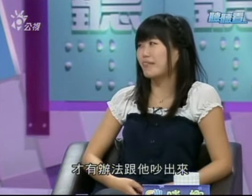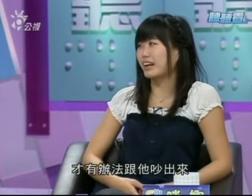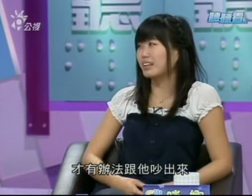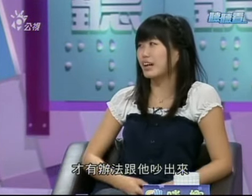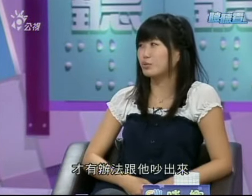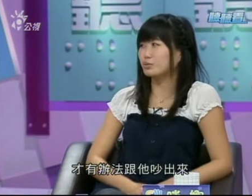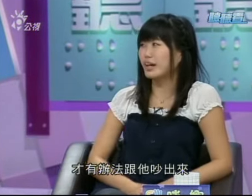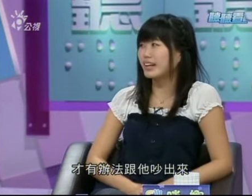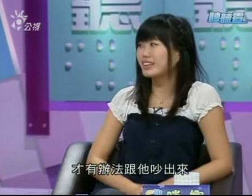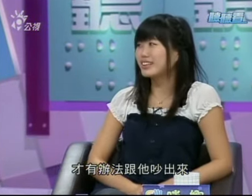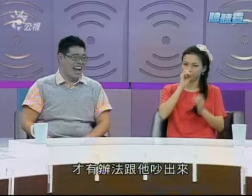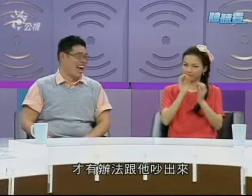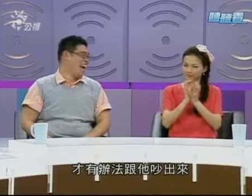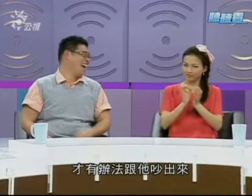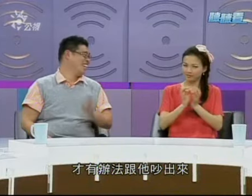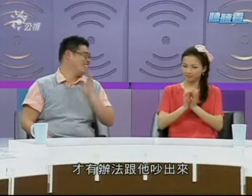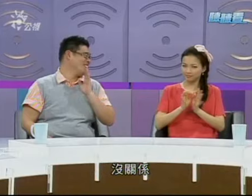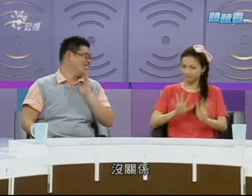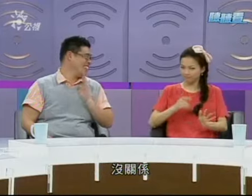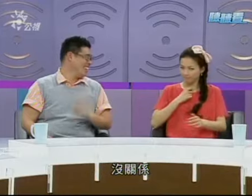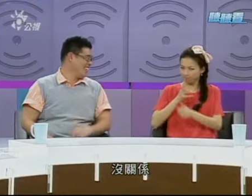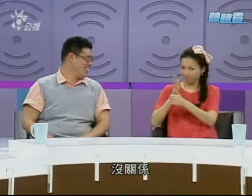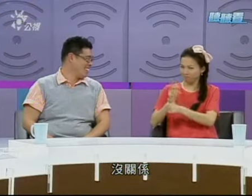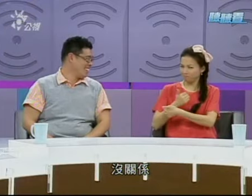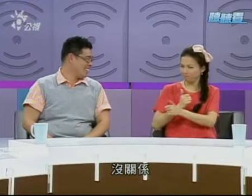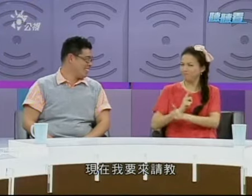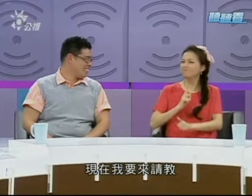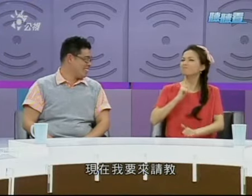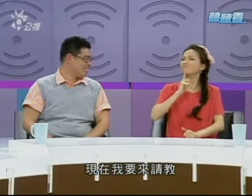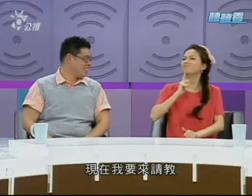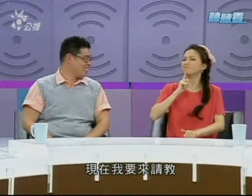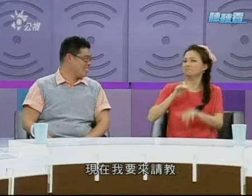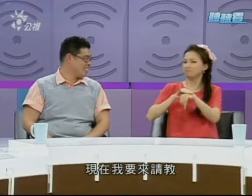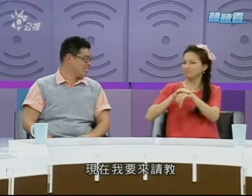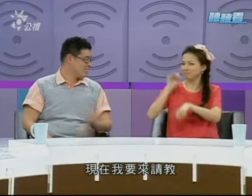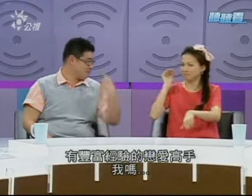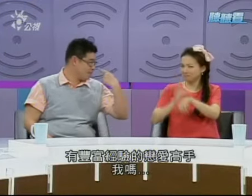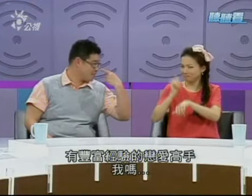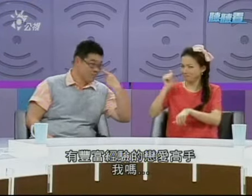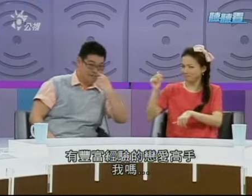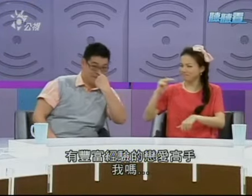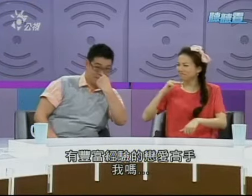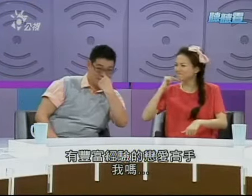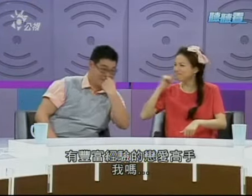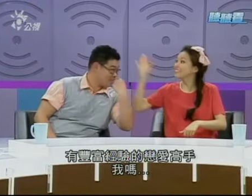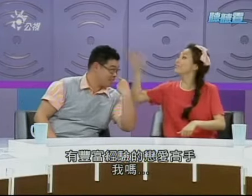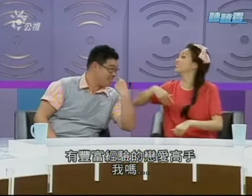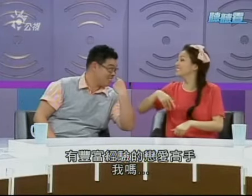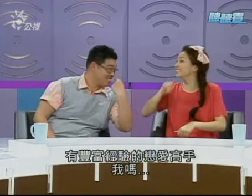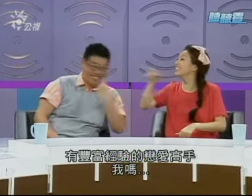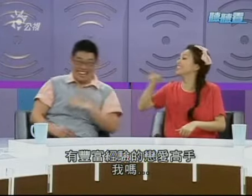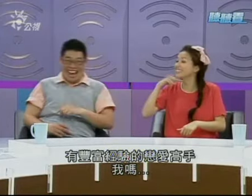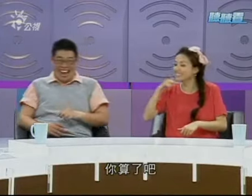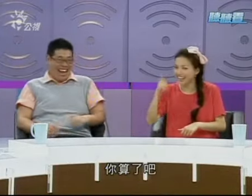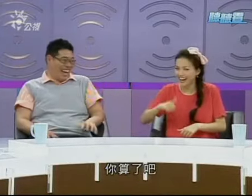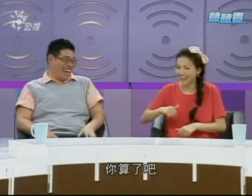办法跟他吵出来没关系现在呢我要来请教有丰富经验的恋爱高手我你算了吧